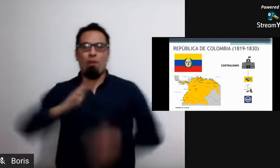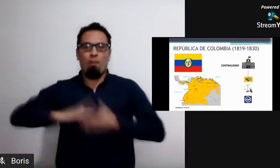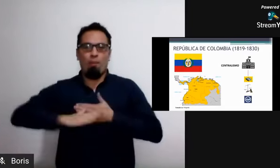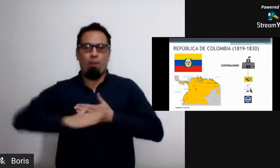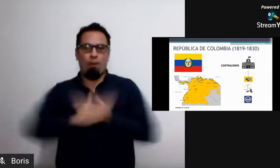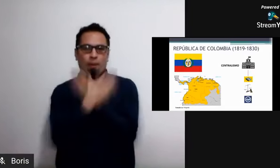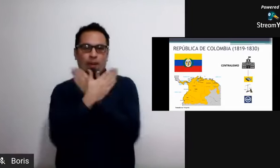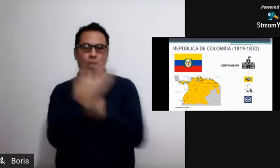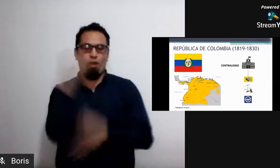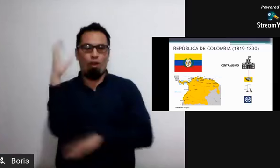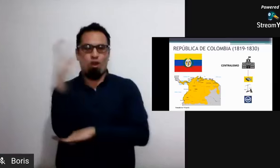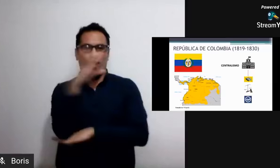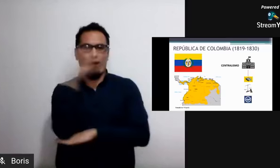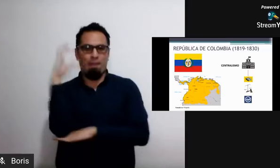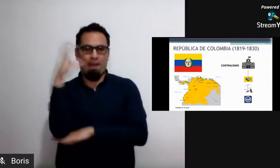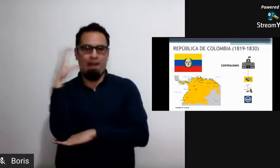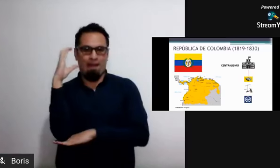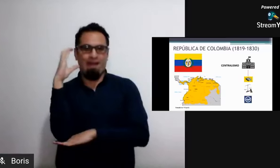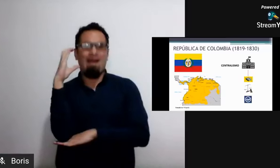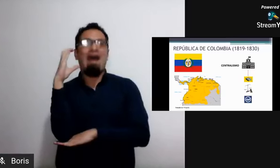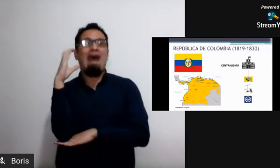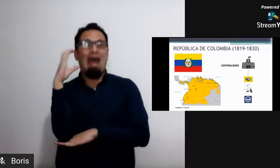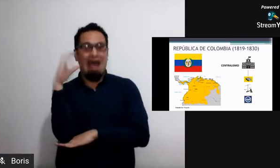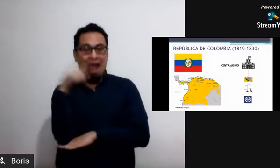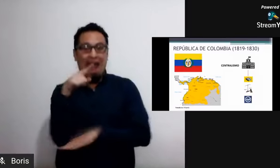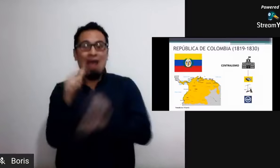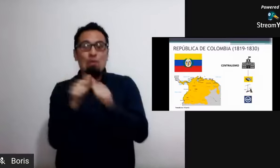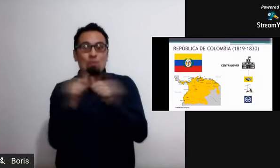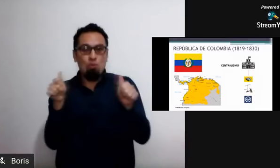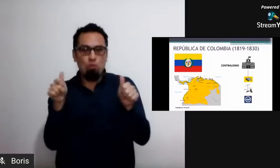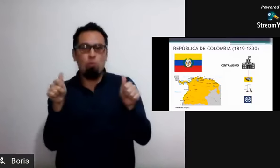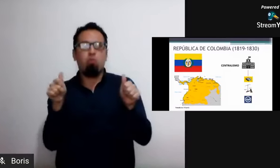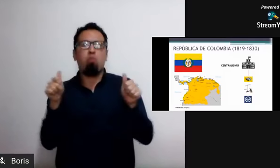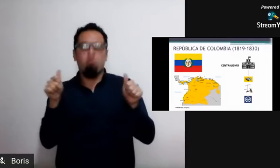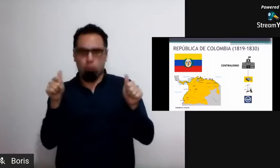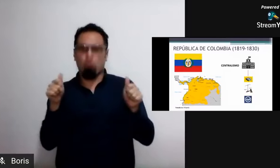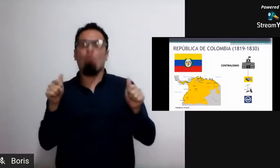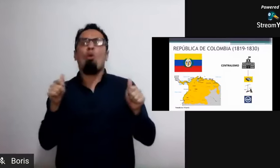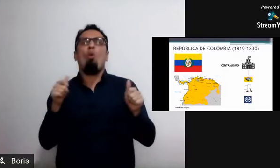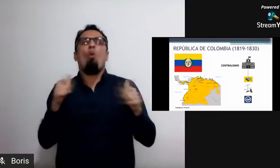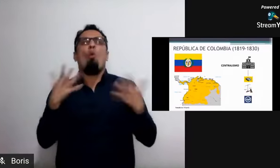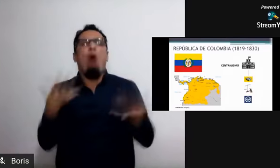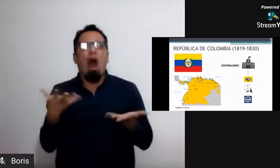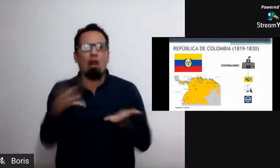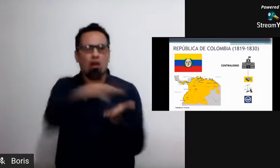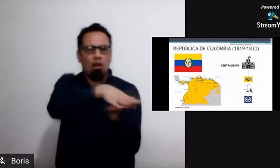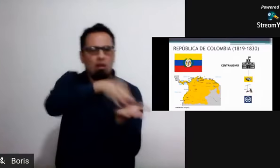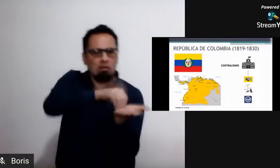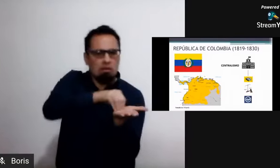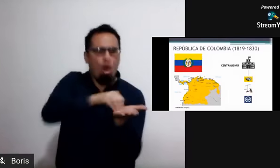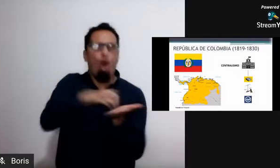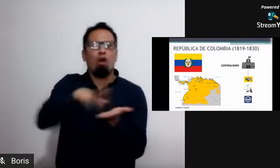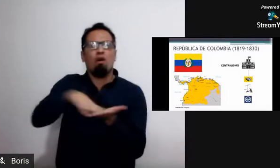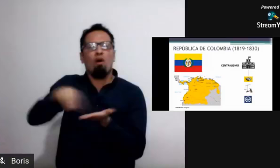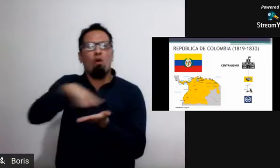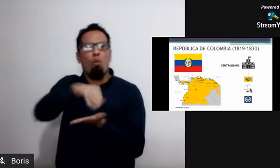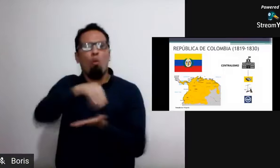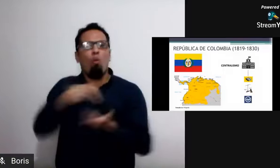estaba incluido otros países como lo son Venezuela, lo que hoy ya conocemos como Panamá, y